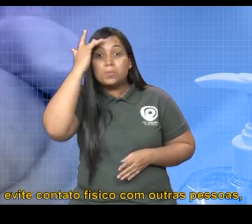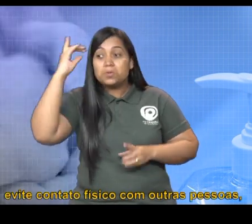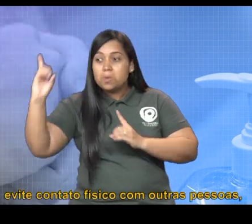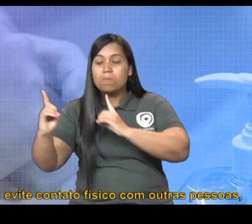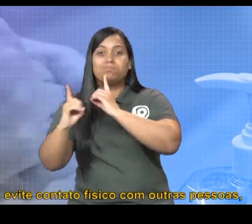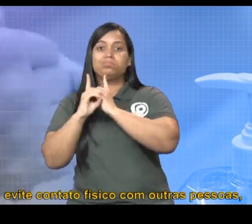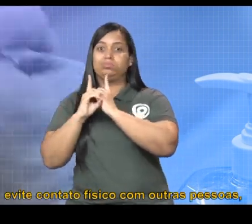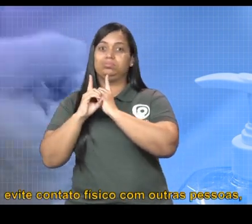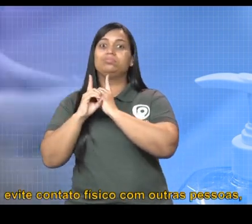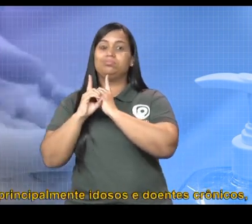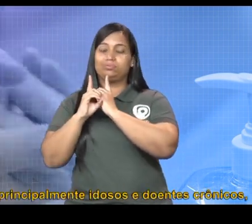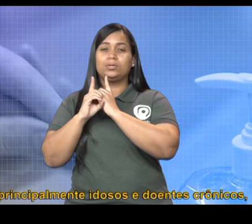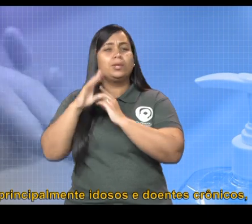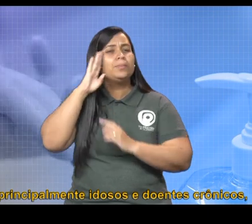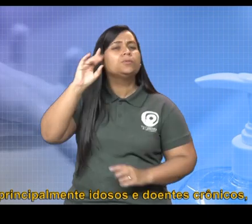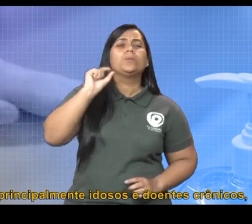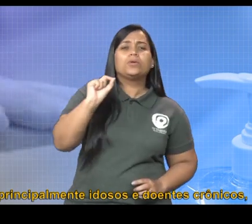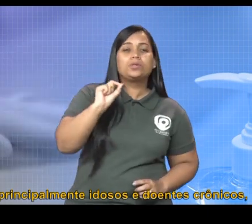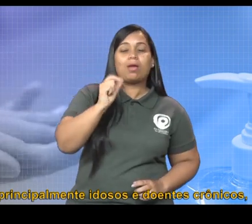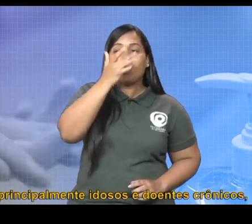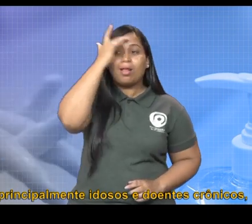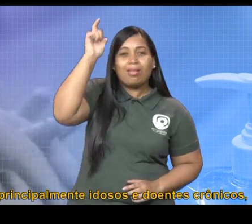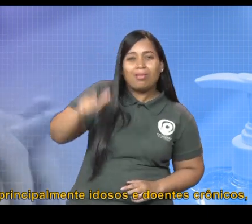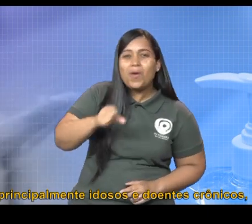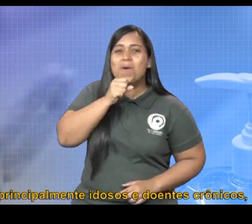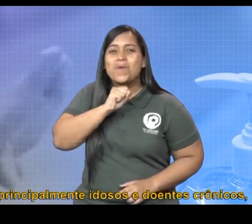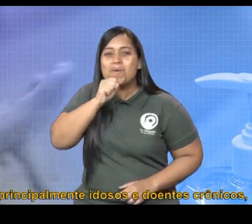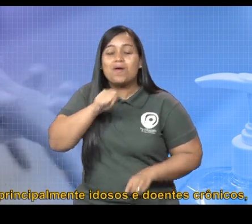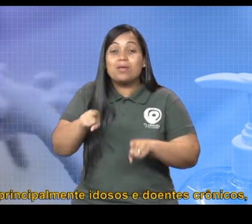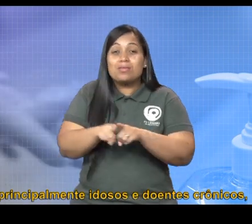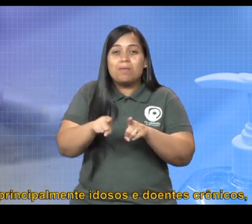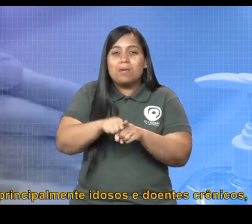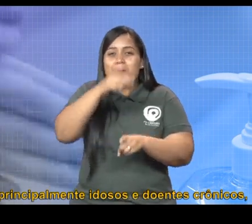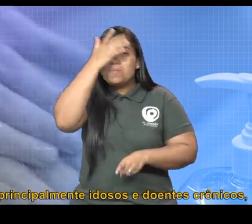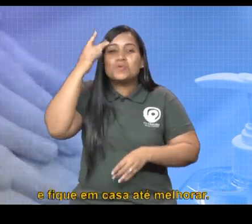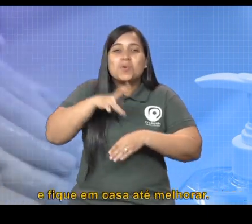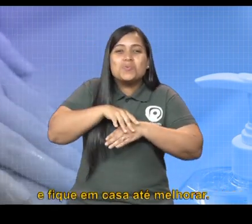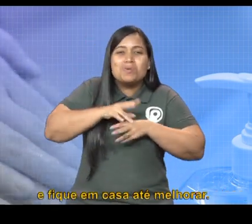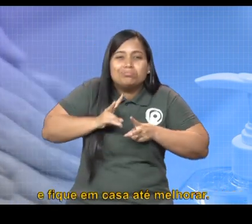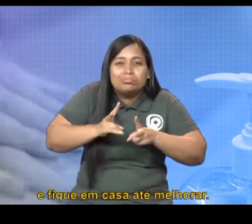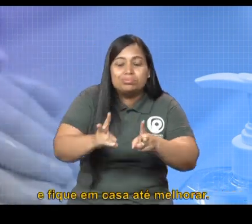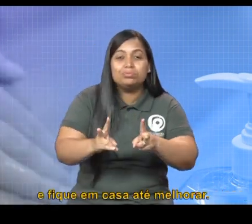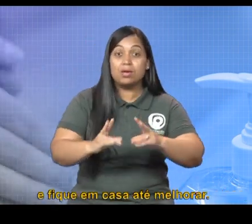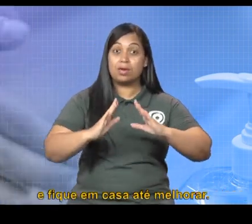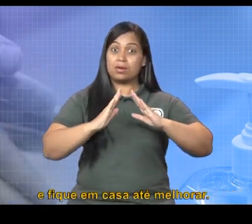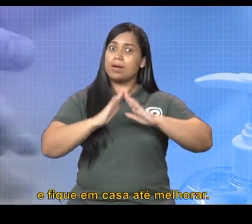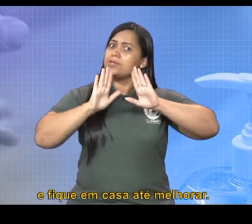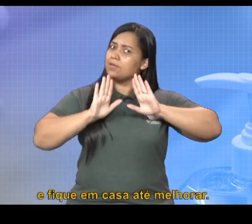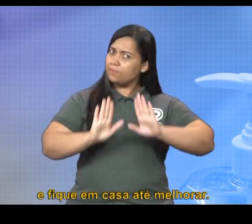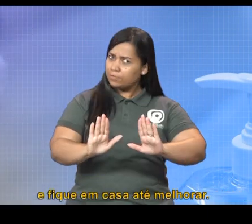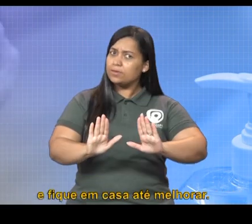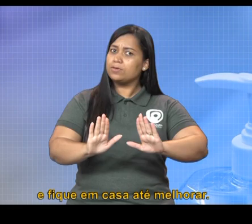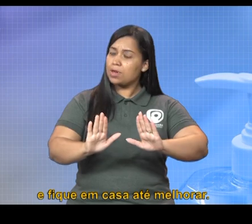pessoas, principalmente idosos e doentes crônicos, e fique em casa até melhorar.